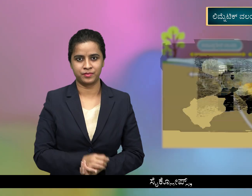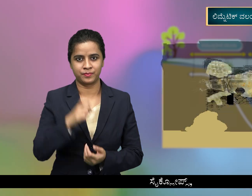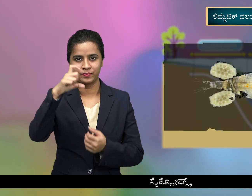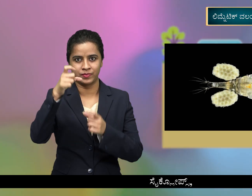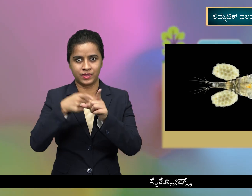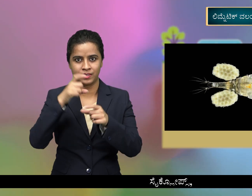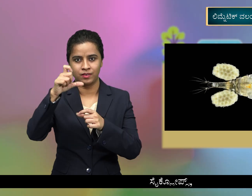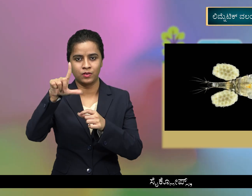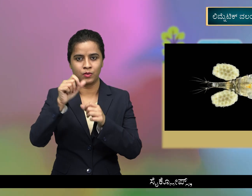ಸೈಕ್ಲೋಪ್ಸ್,